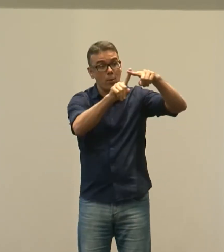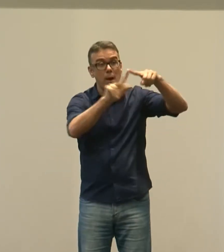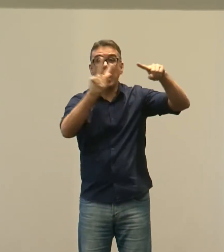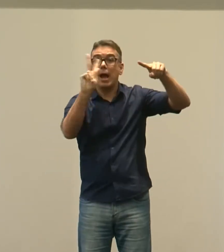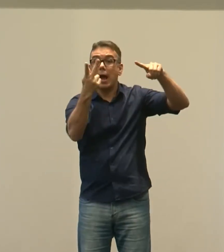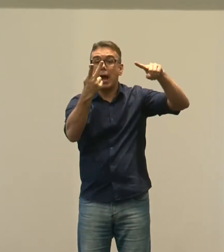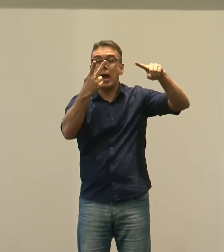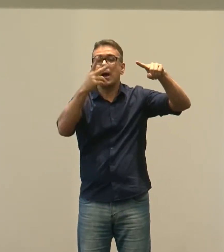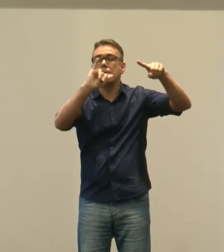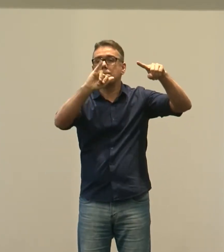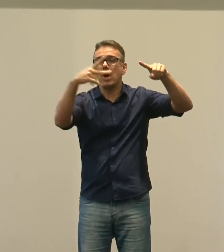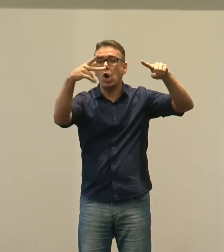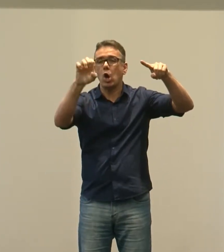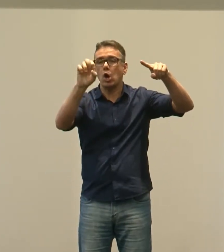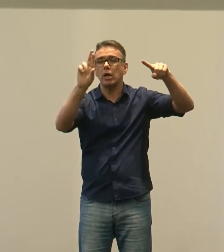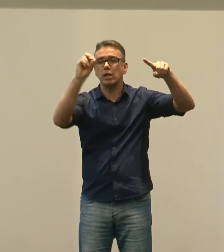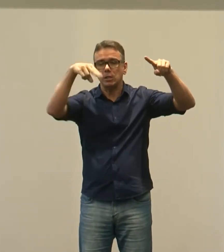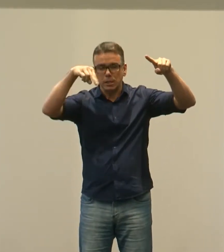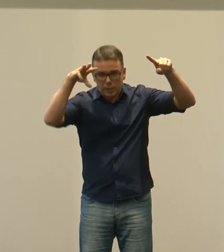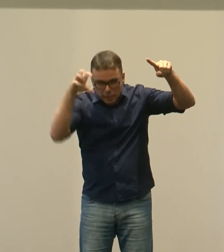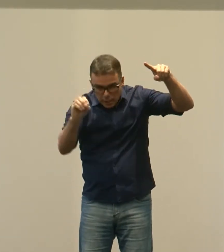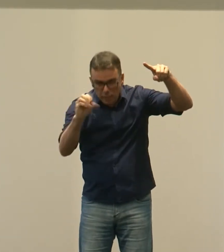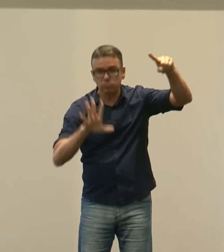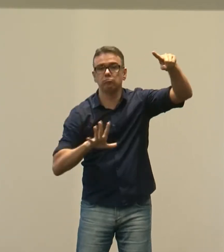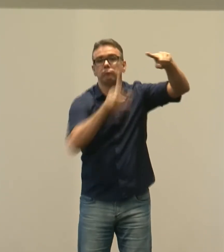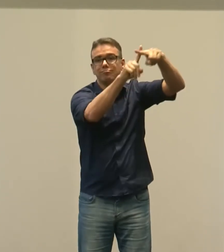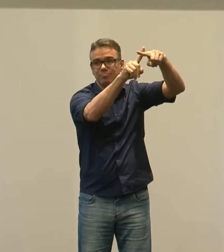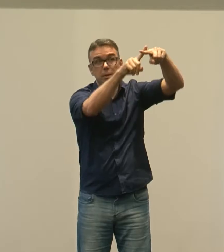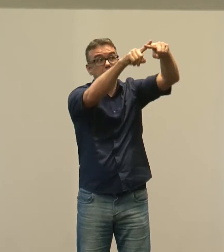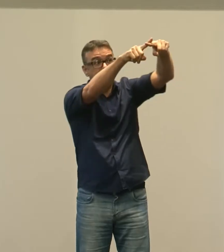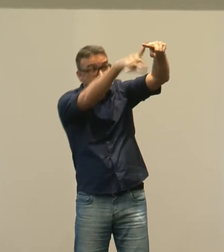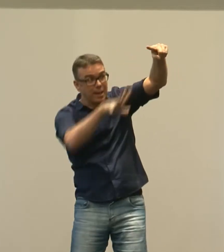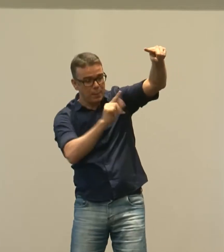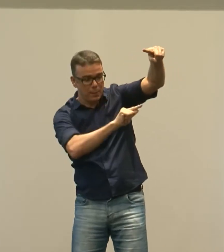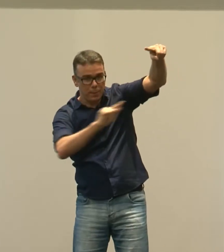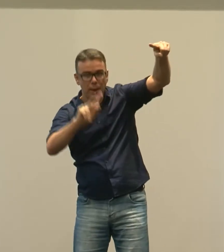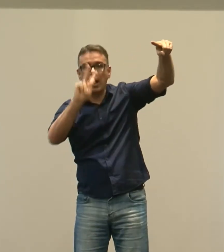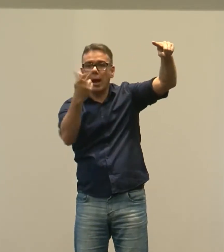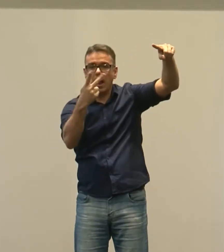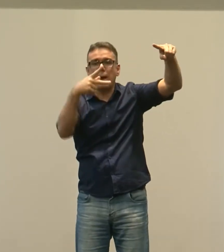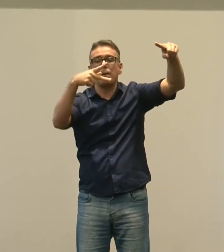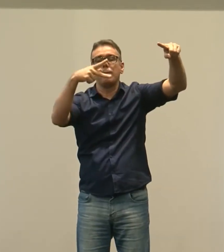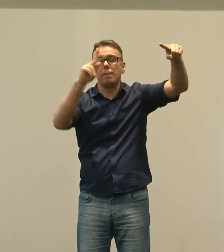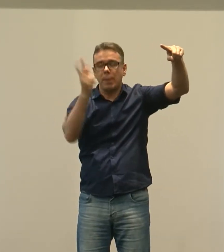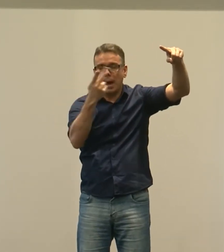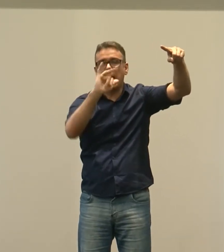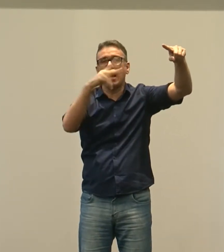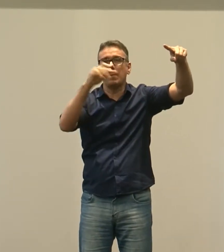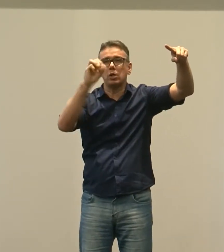sobre a semântica da Libras, hiperônimos e hipônimos,